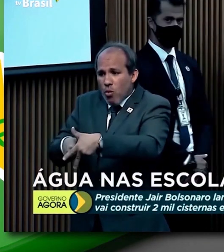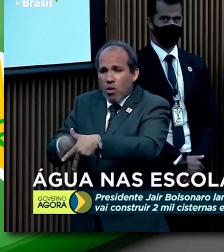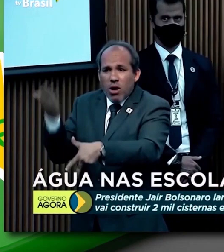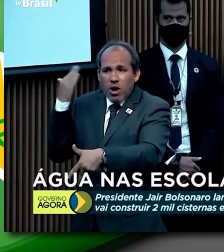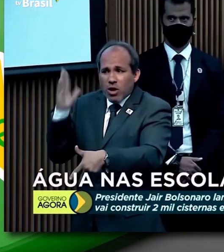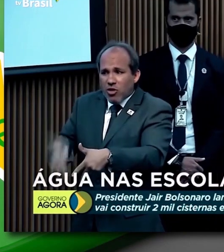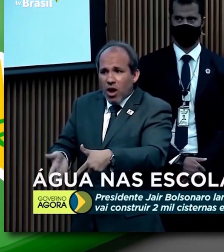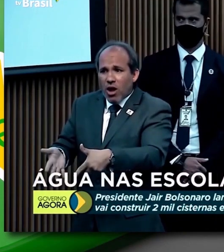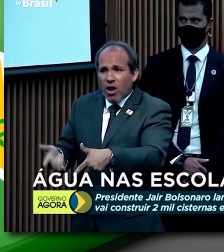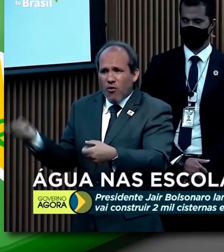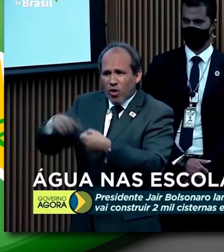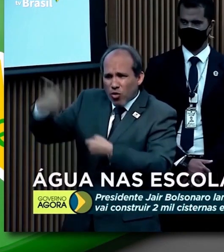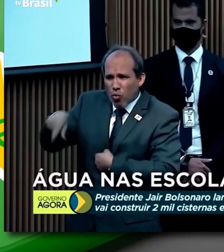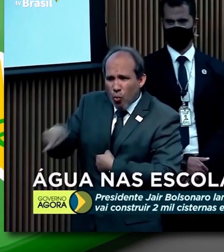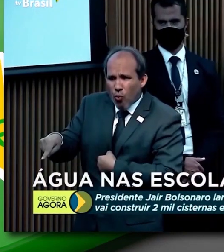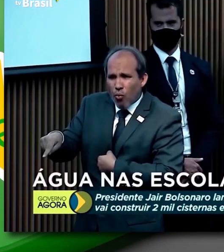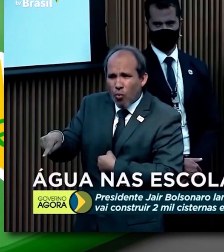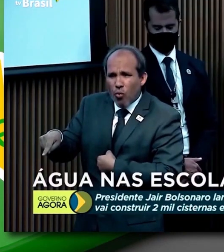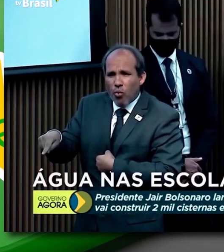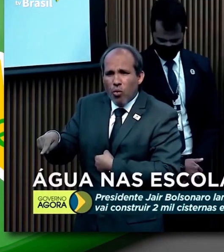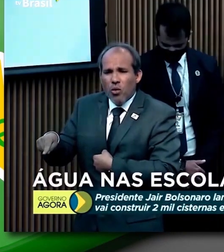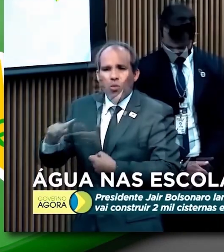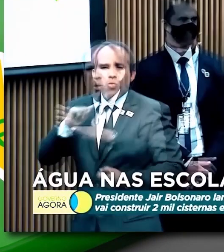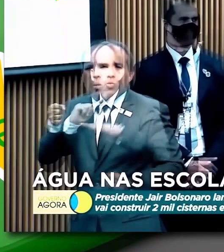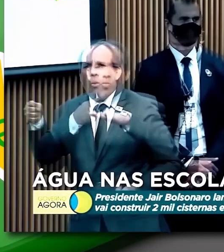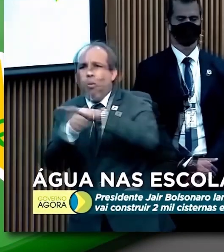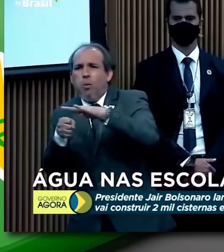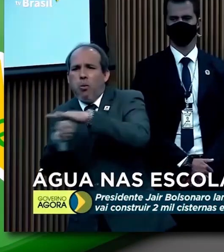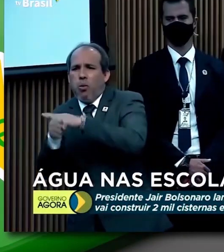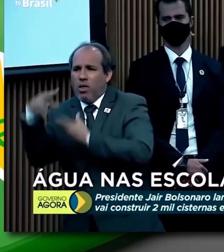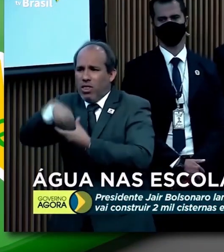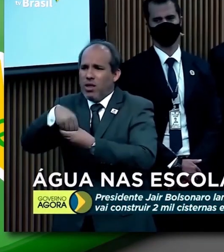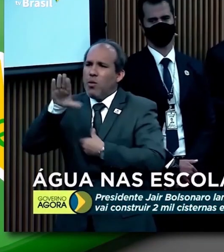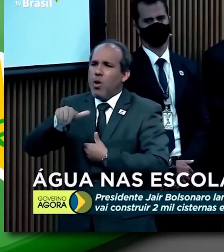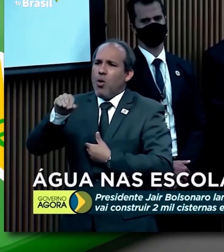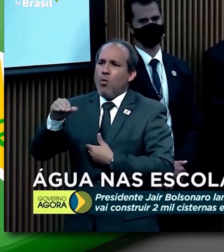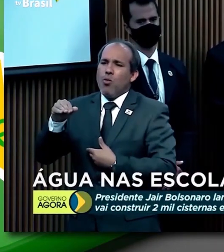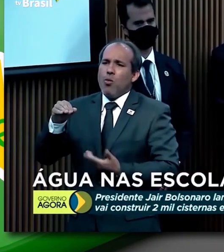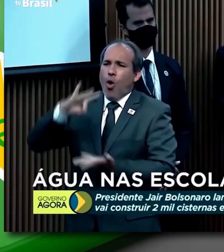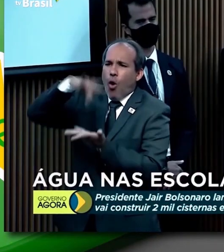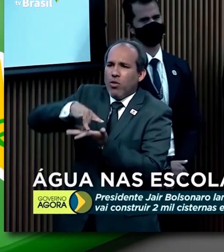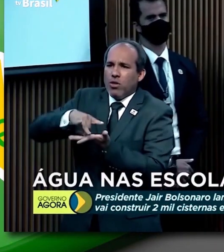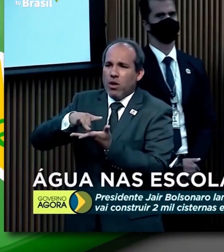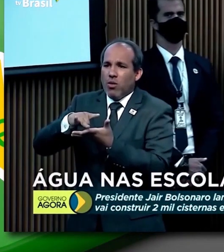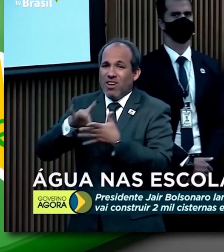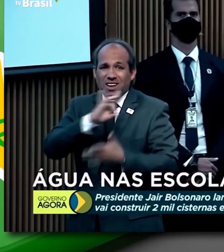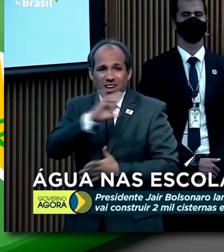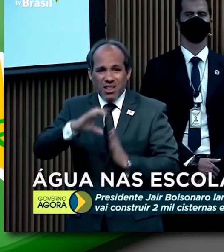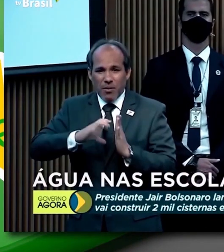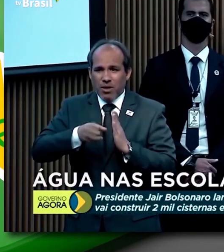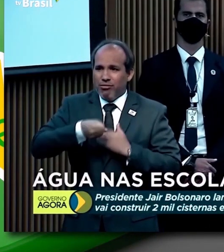com Pedro que não tinha qualquer zelo com a coisa pública cada diretoria com partido político